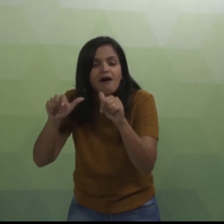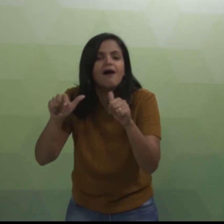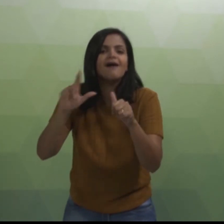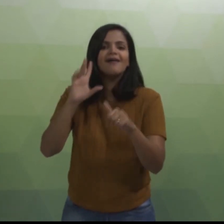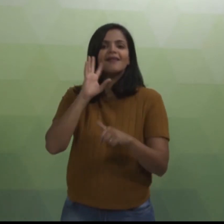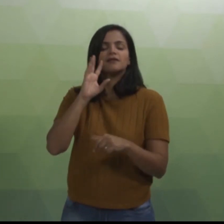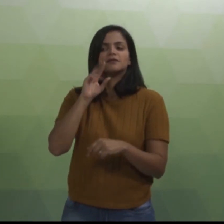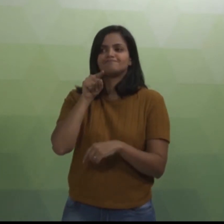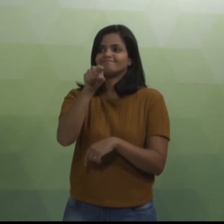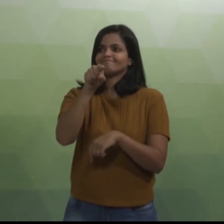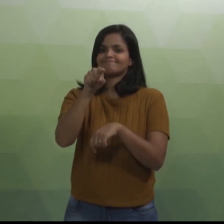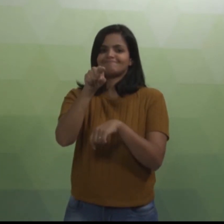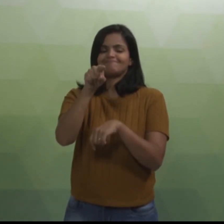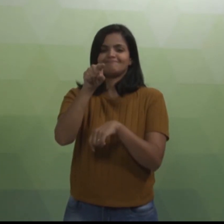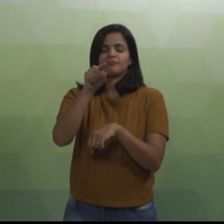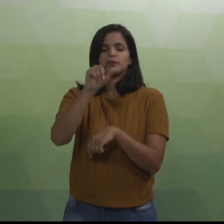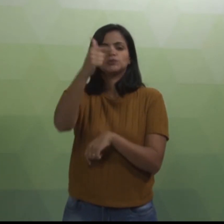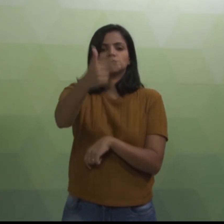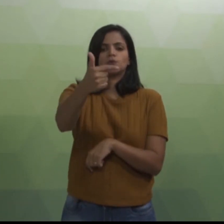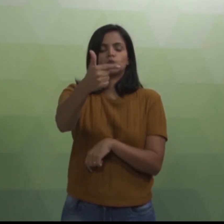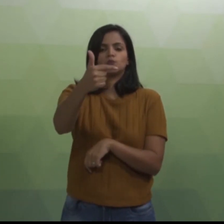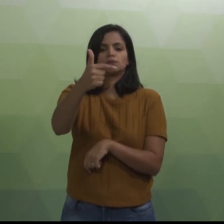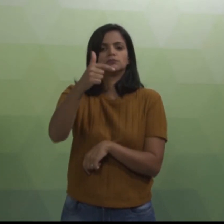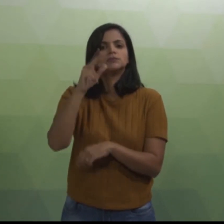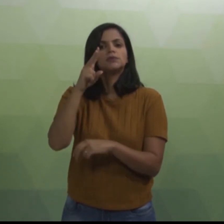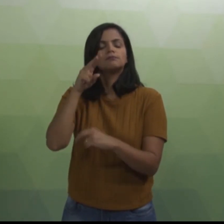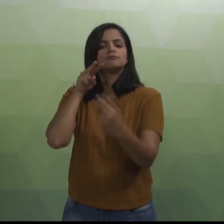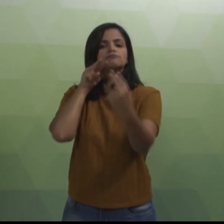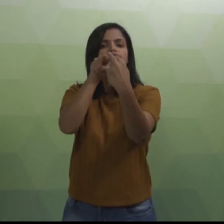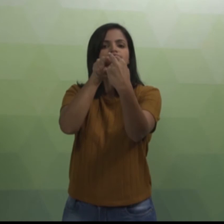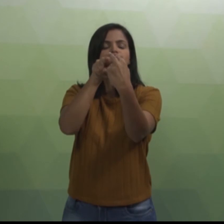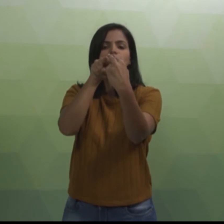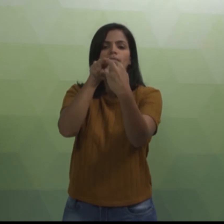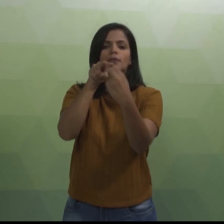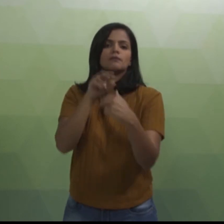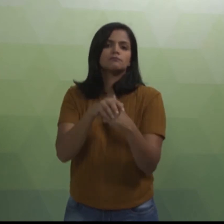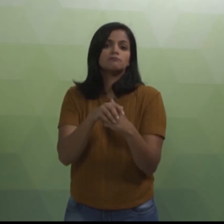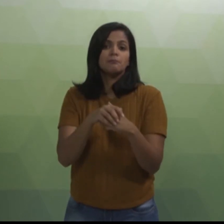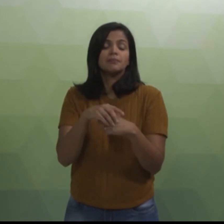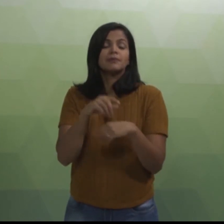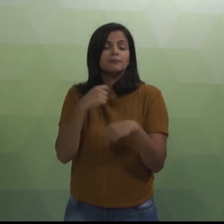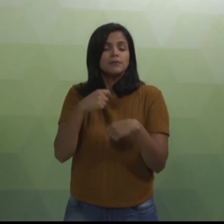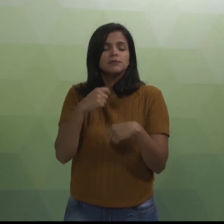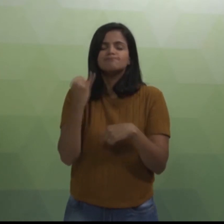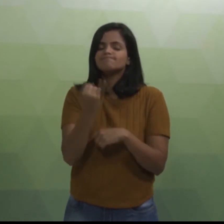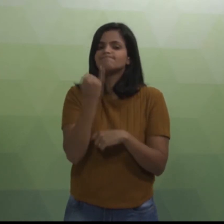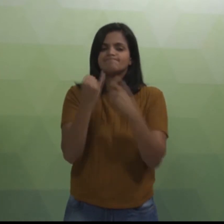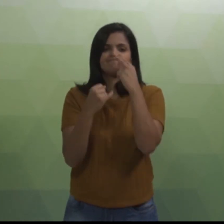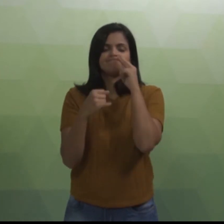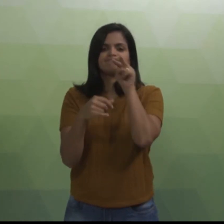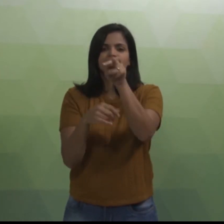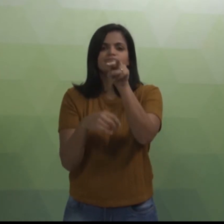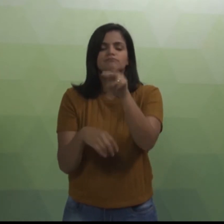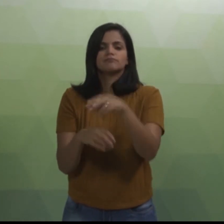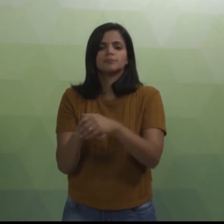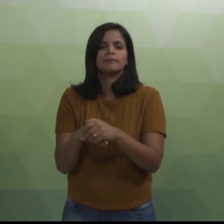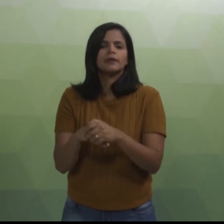Você passou? Você vai viajar? Então, eu sou a primeira pessoa, você é a segunda. Então, é importante